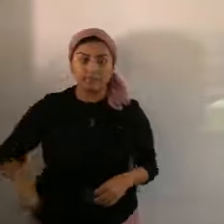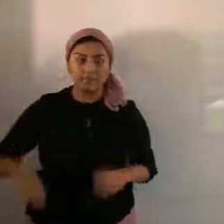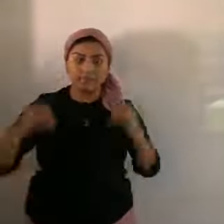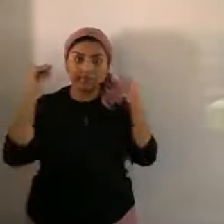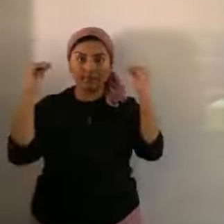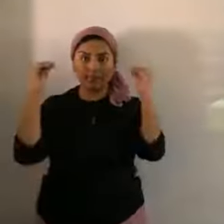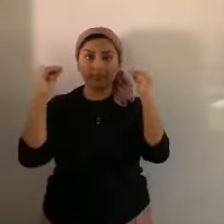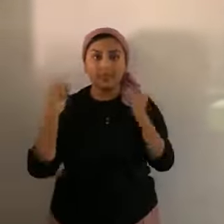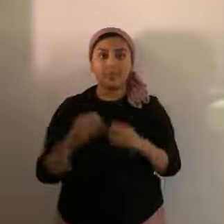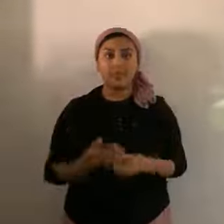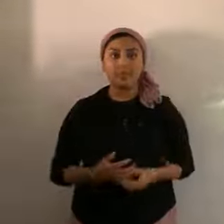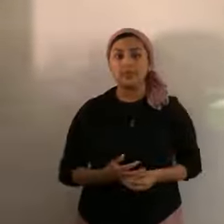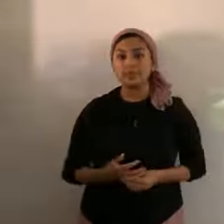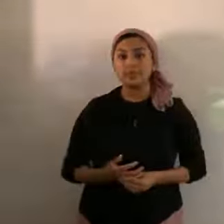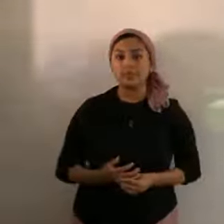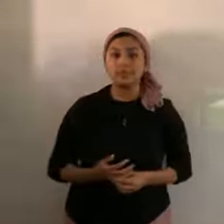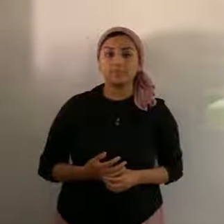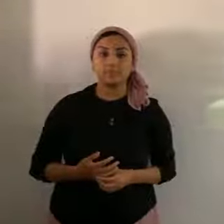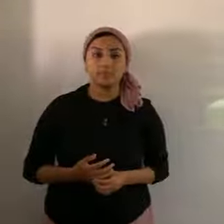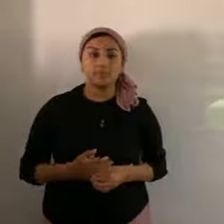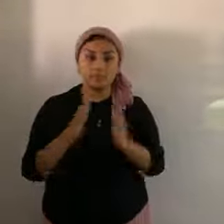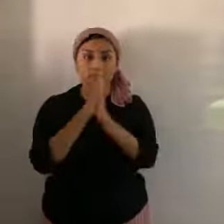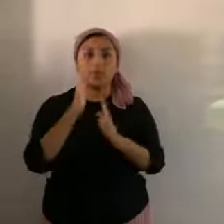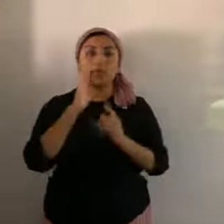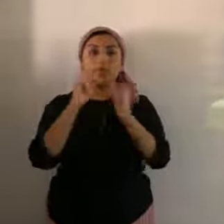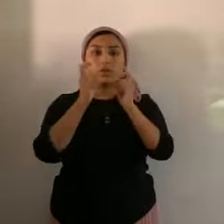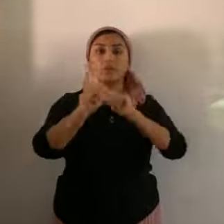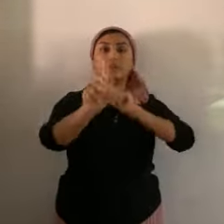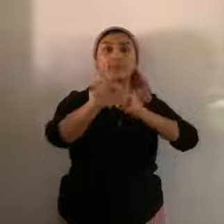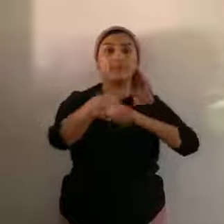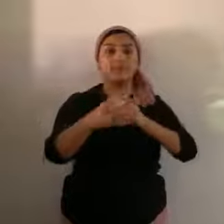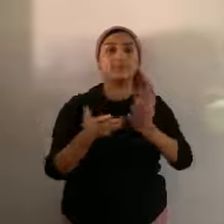aquí claramente. Entonces la petición será concedida.